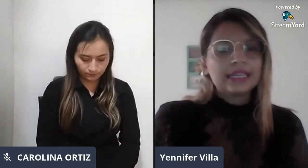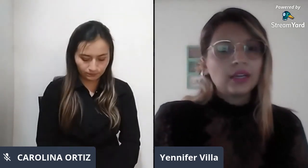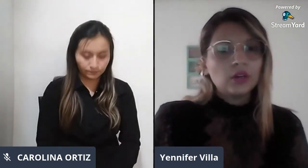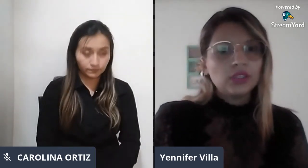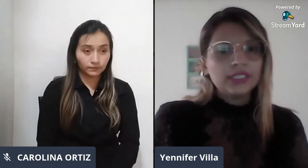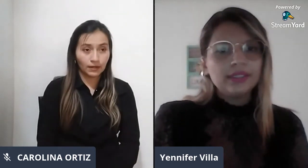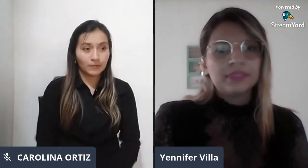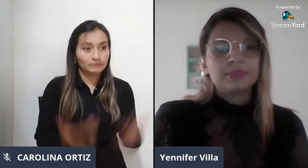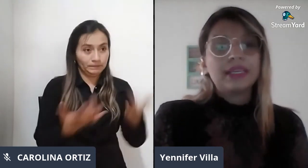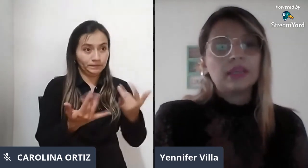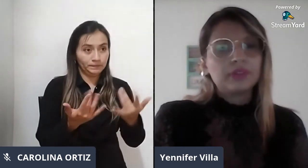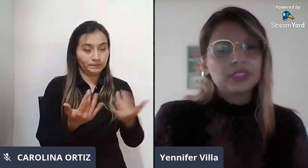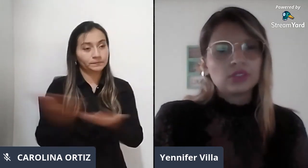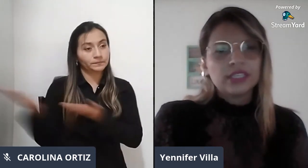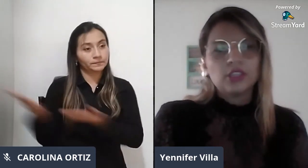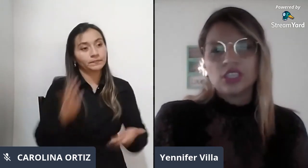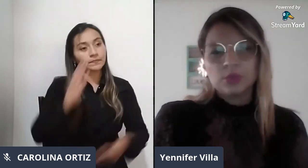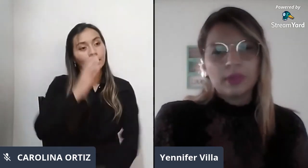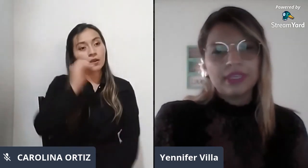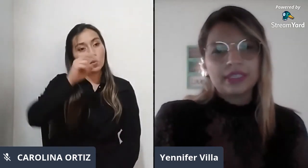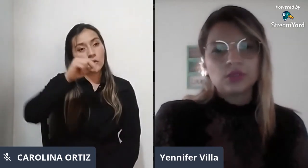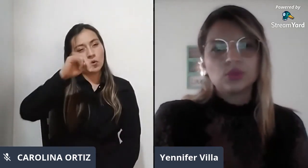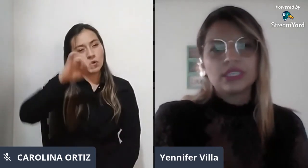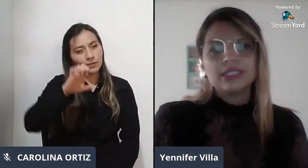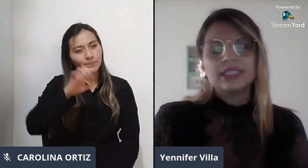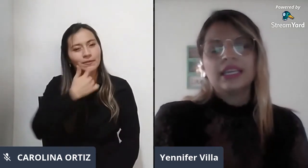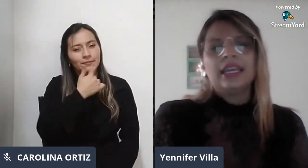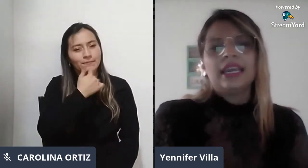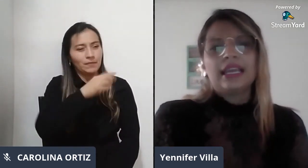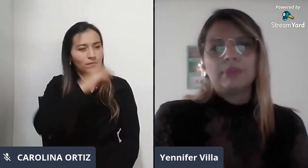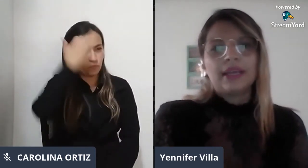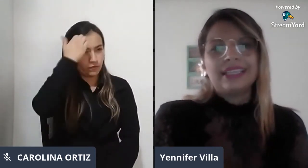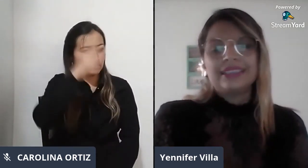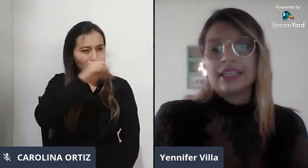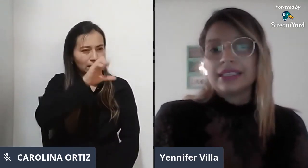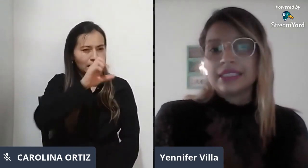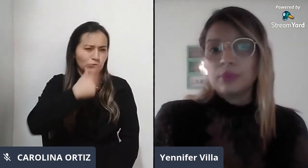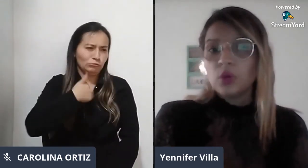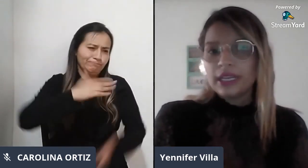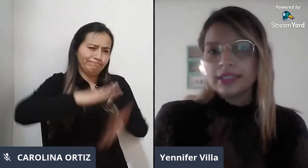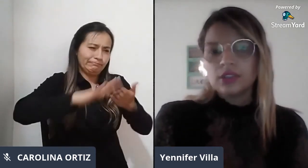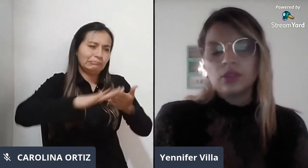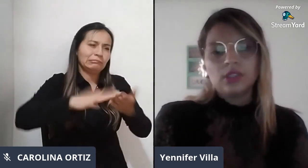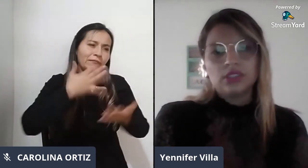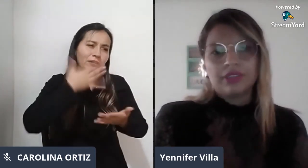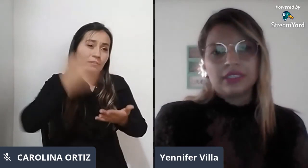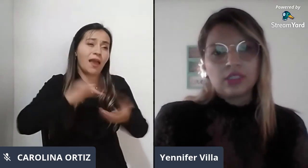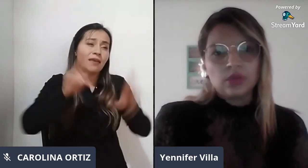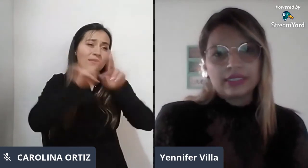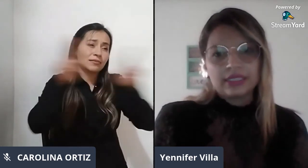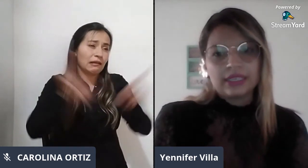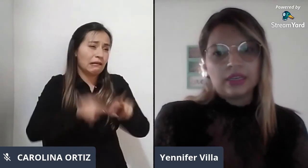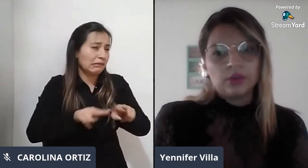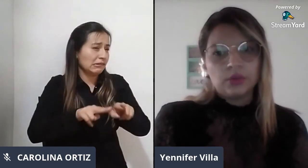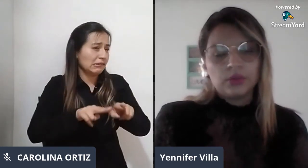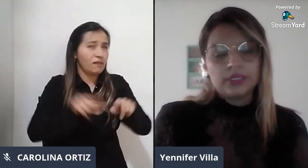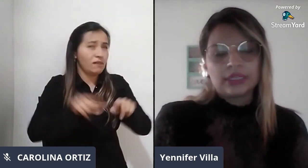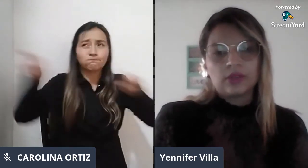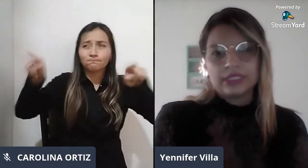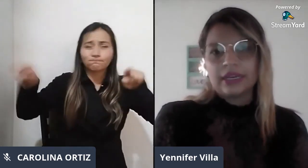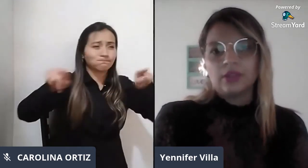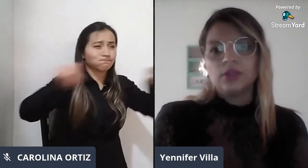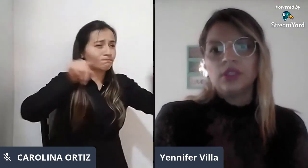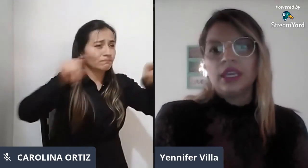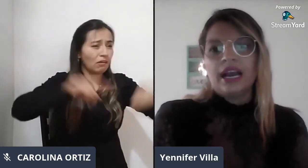Mientras llega Connie, me explica el profesor Sergio, yo les voy a pedir excusas. El internet está muy lento en los diferentes lugares que cada uno